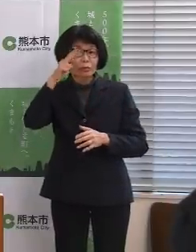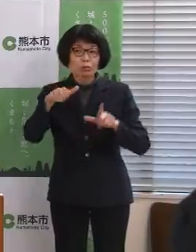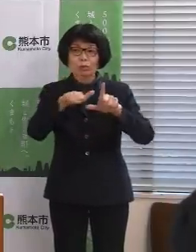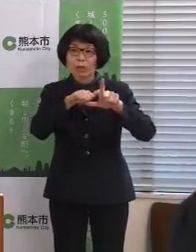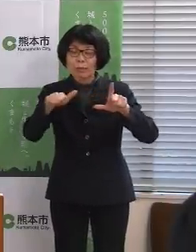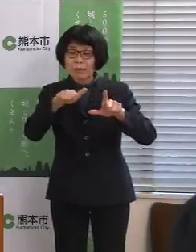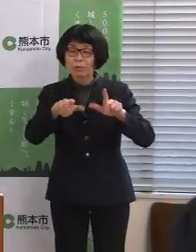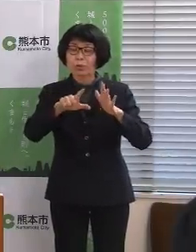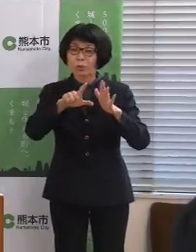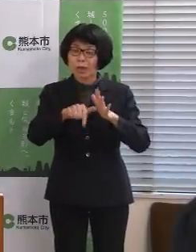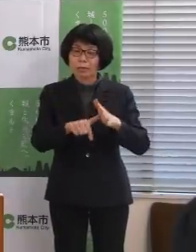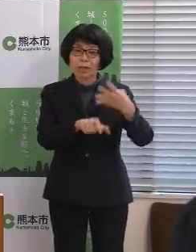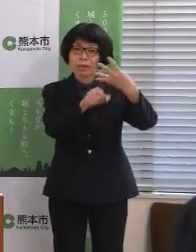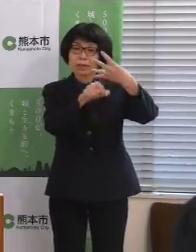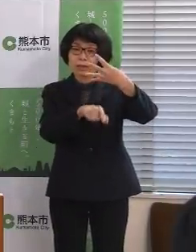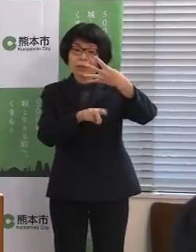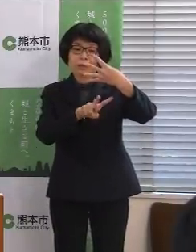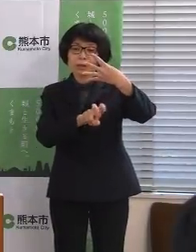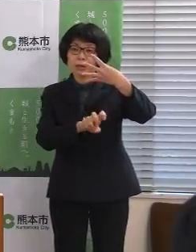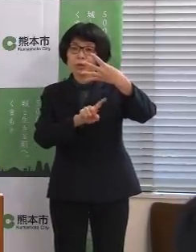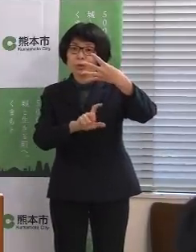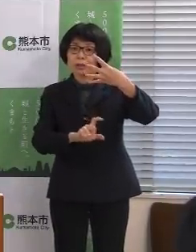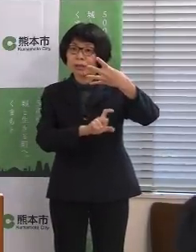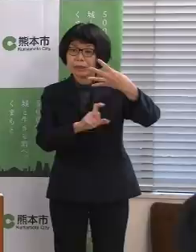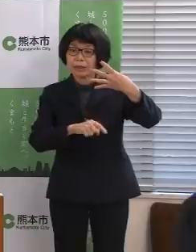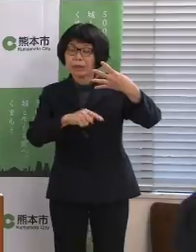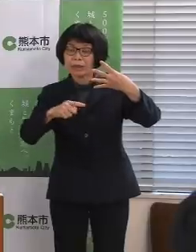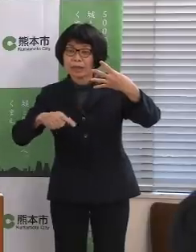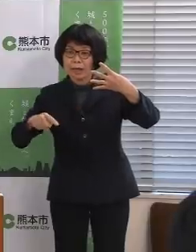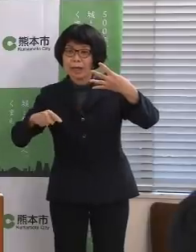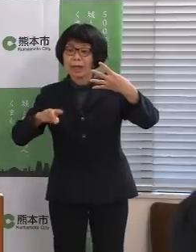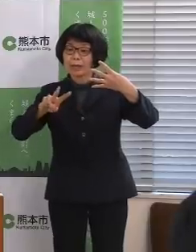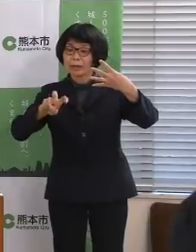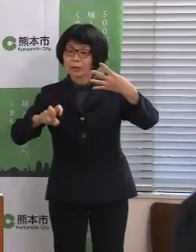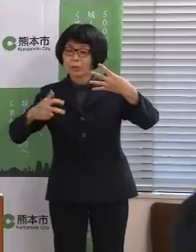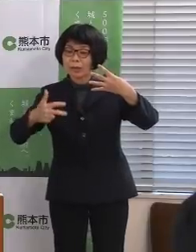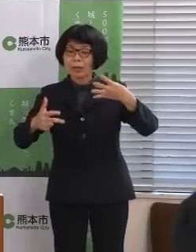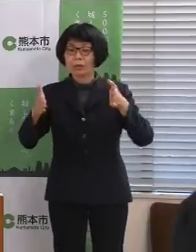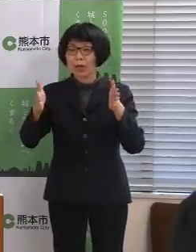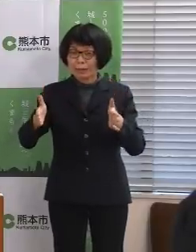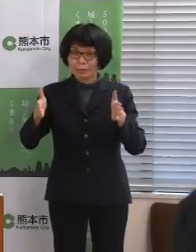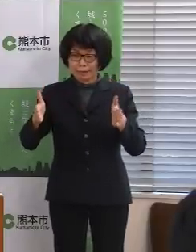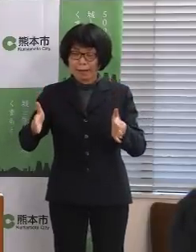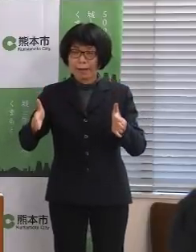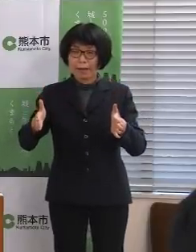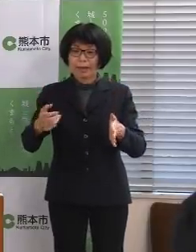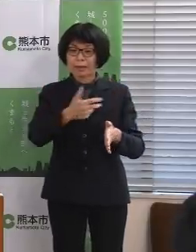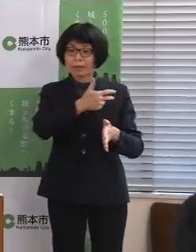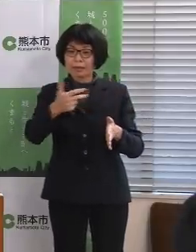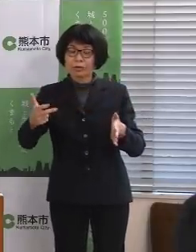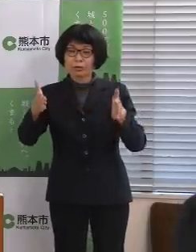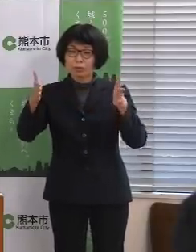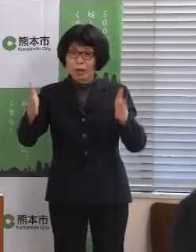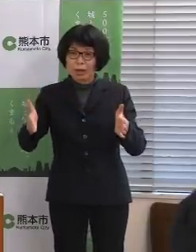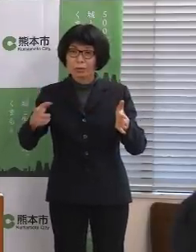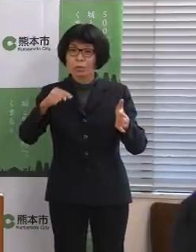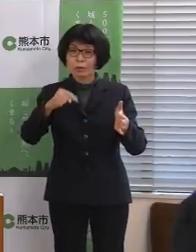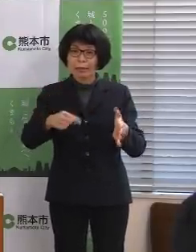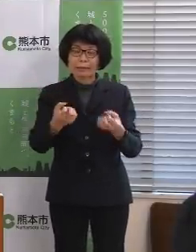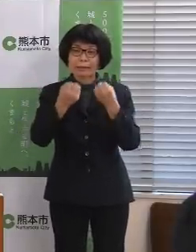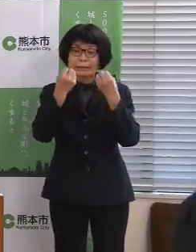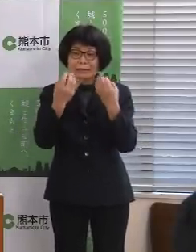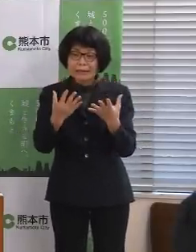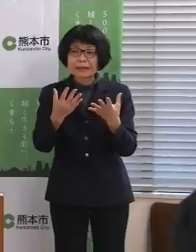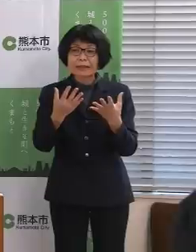ては4月21日から27日までの1週間に新規